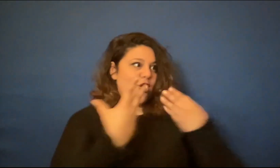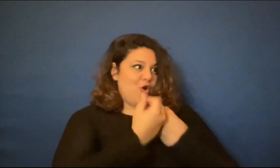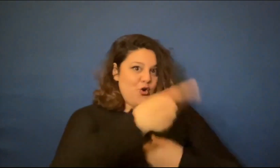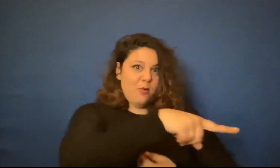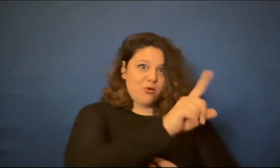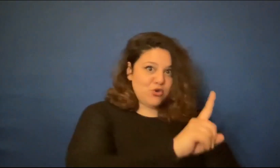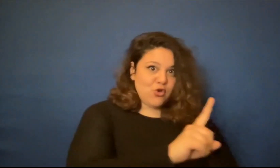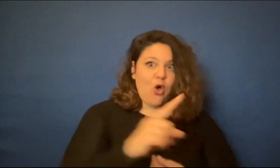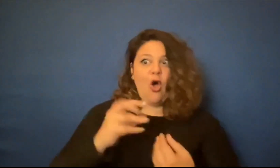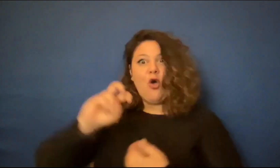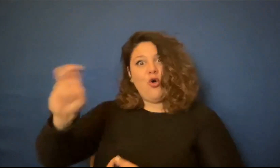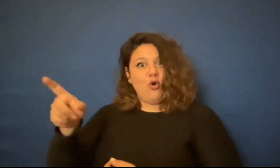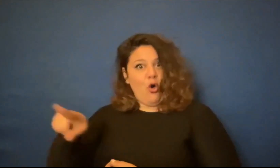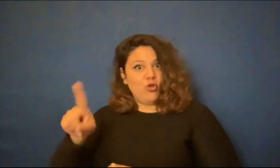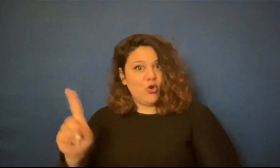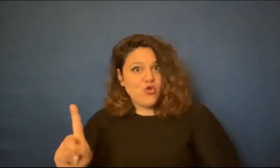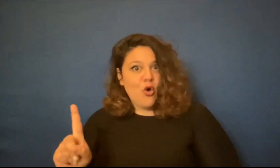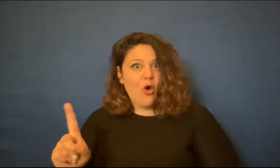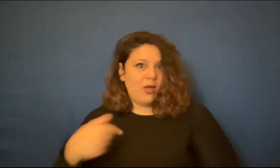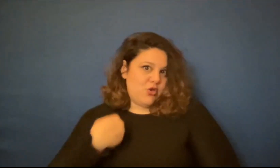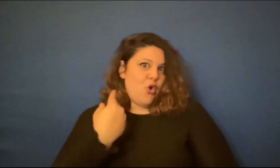por la culpa de ellos.